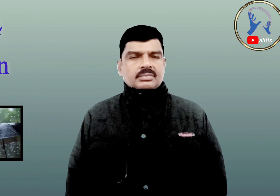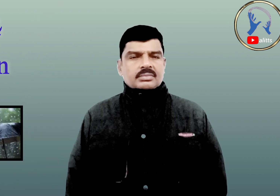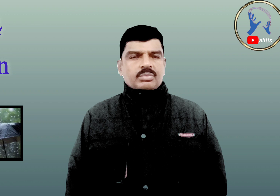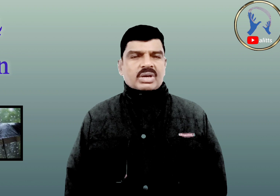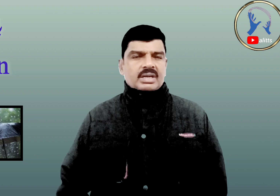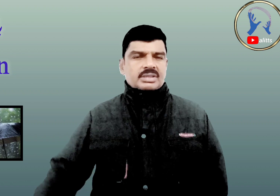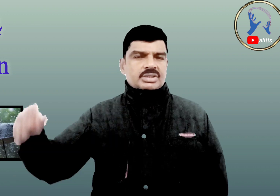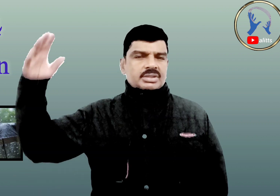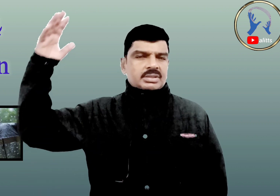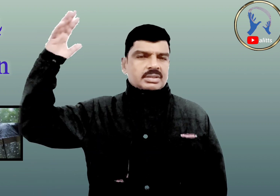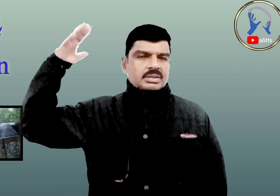बारिश।